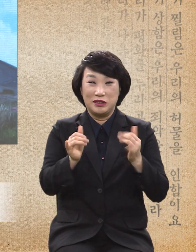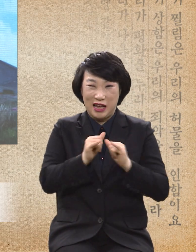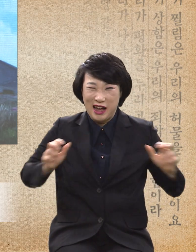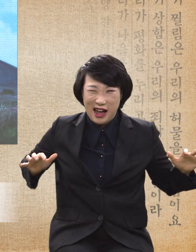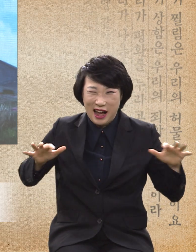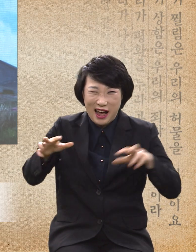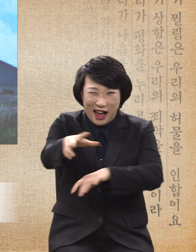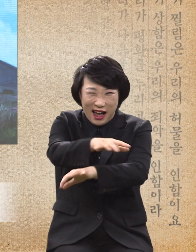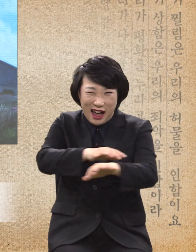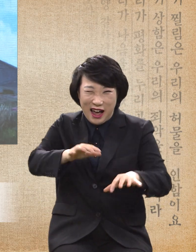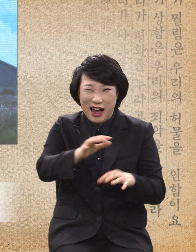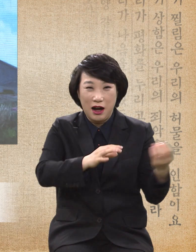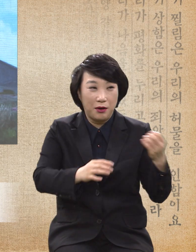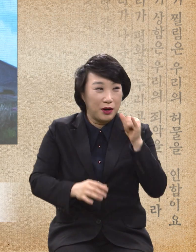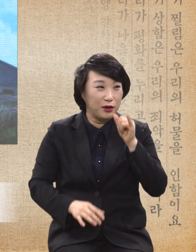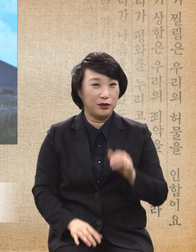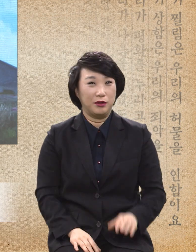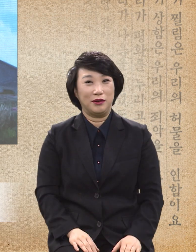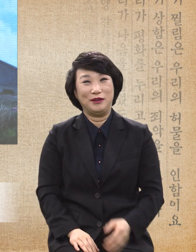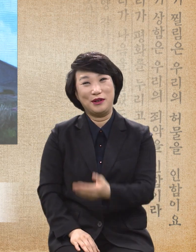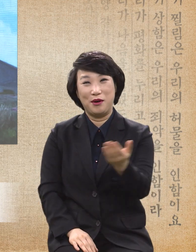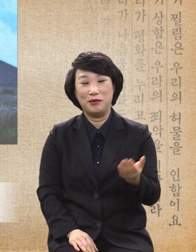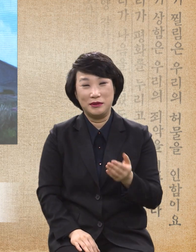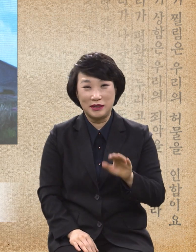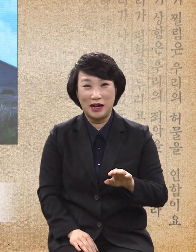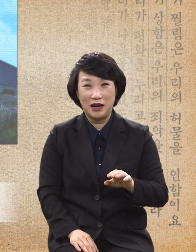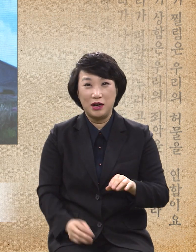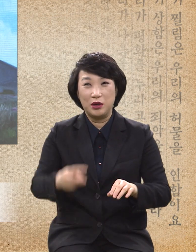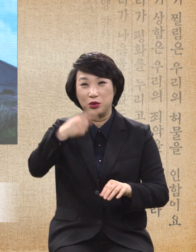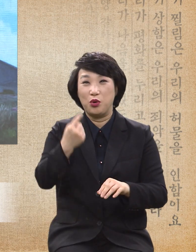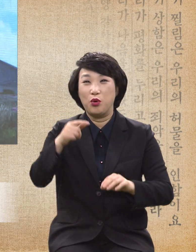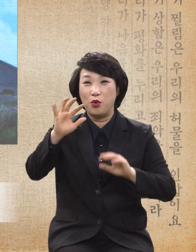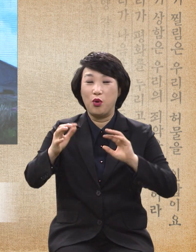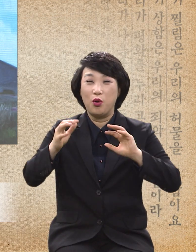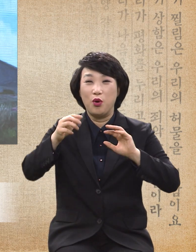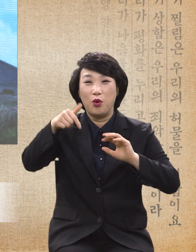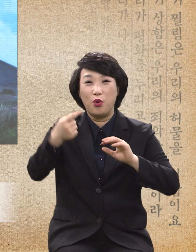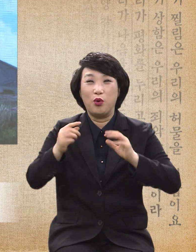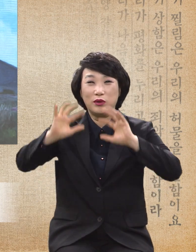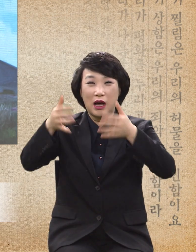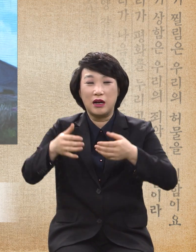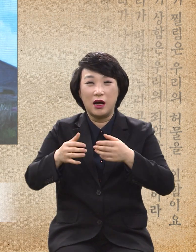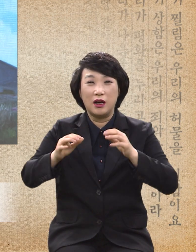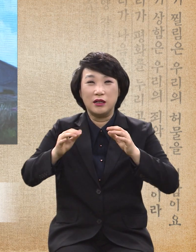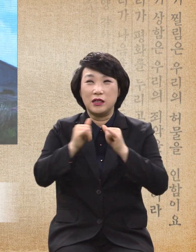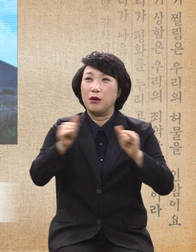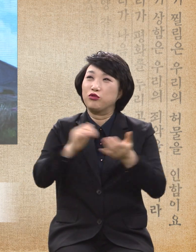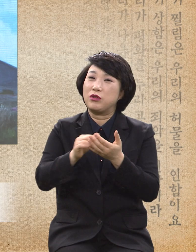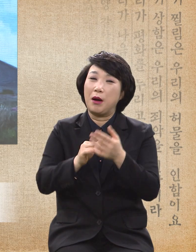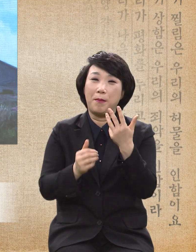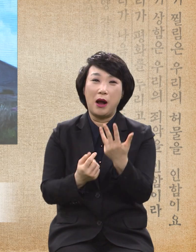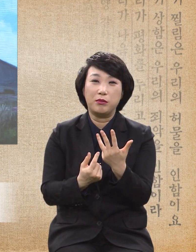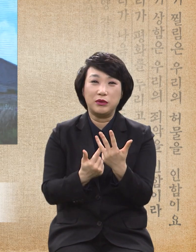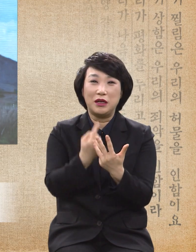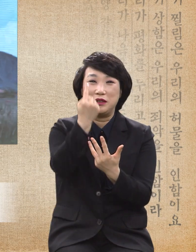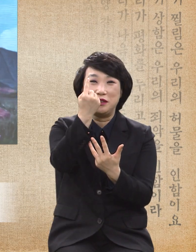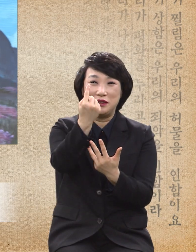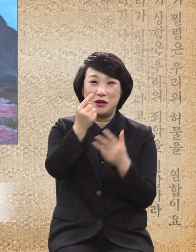모일 것입니다. 여러분 100만이면 토고 국민의 8분의 1이 모인다 이 말입니다. 8분의 1.